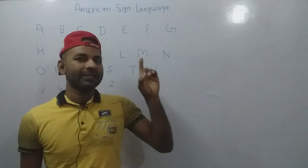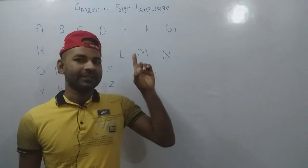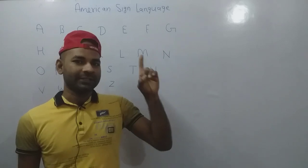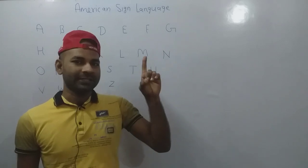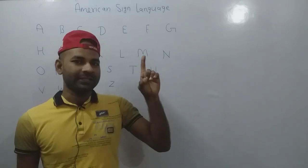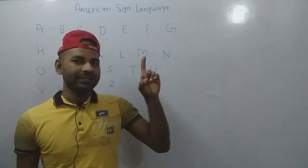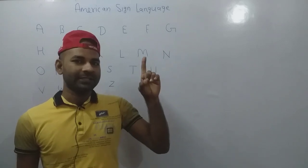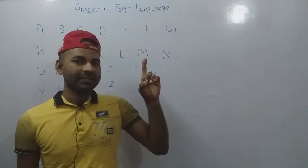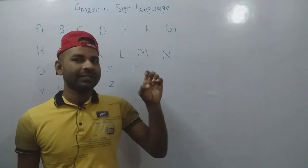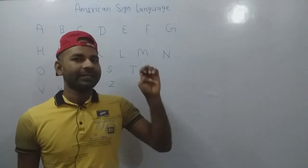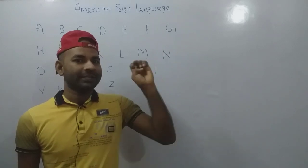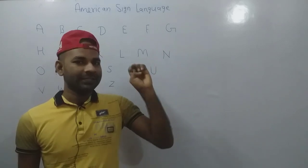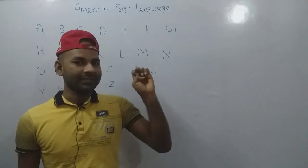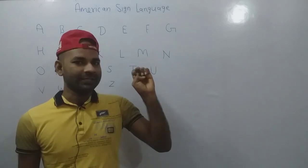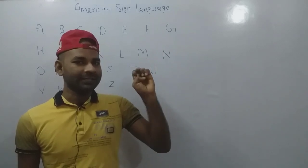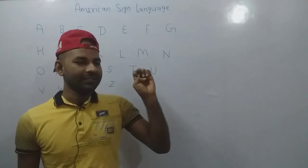D E